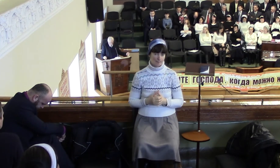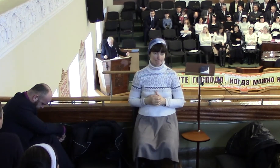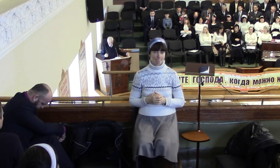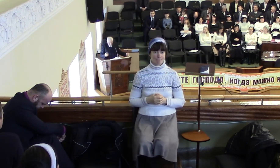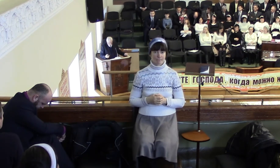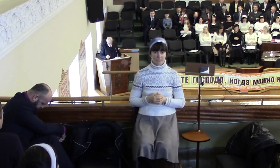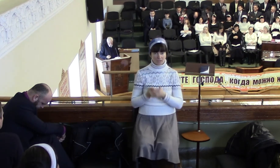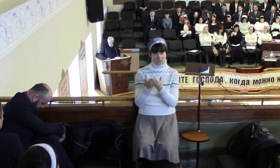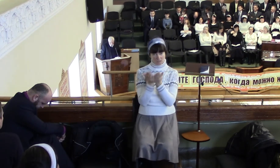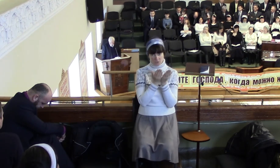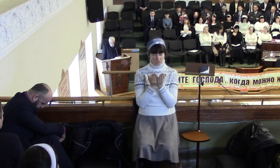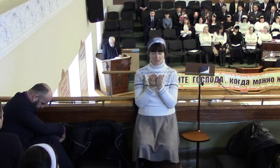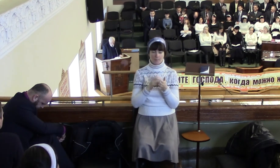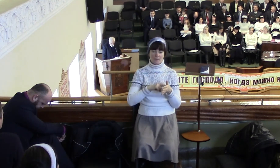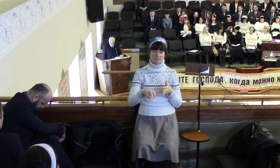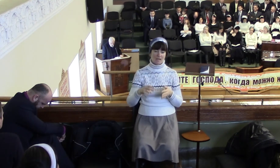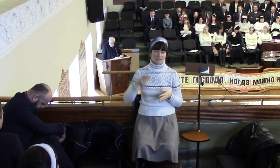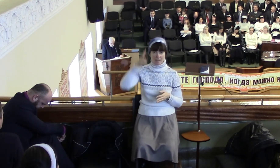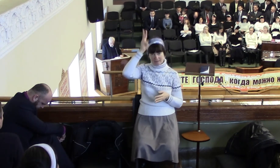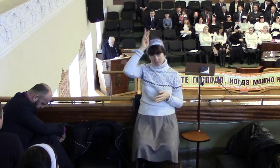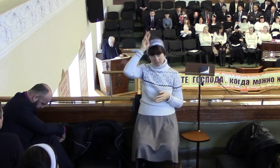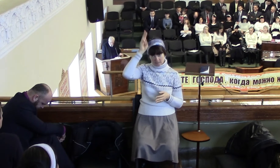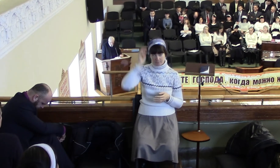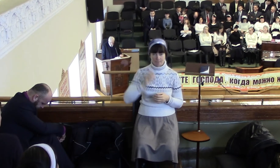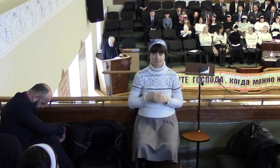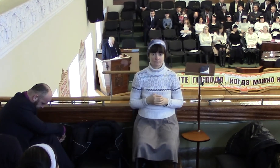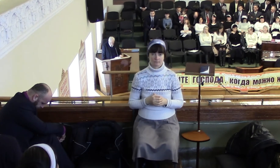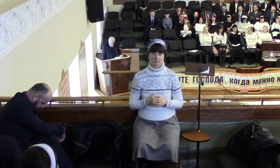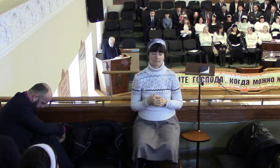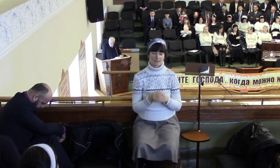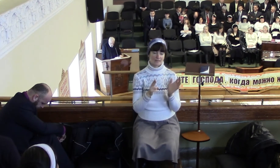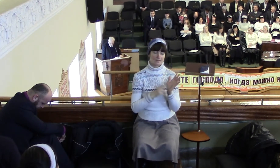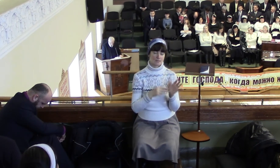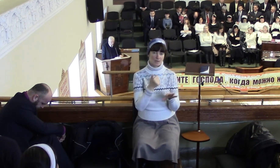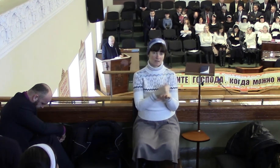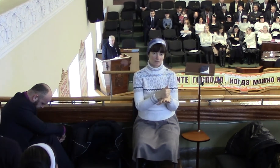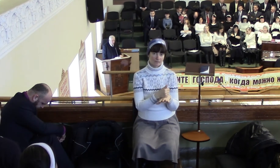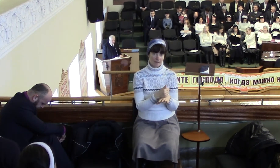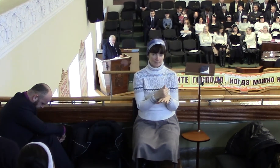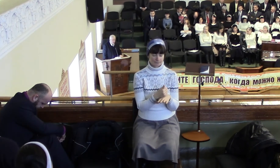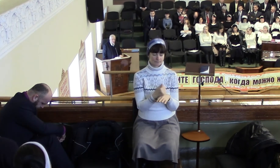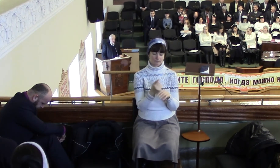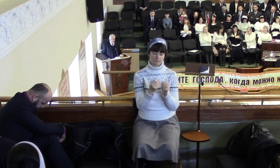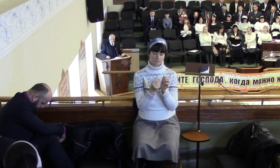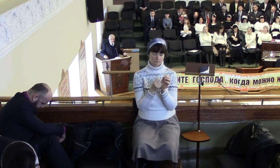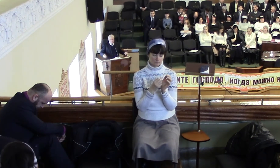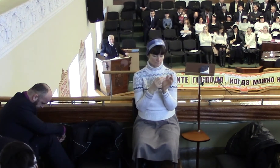глава, с 18 по 25 стих. Римлянам 7 глава, с 18 по 25.